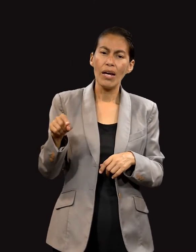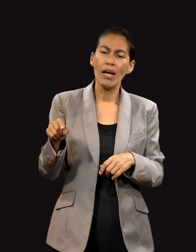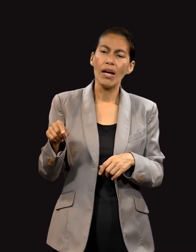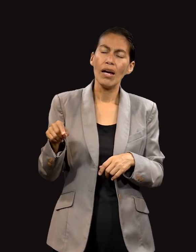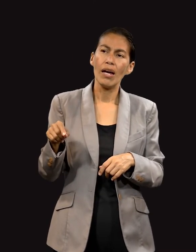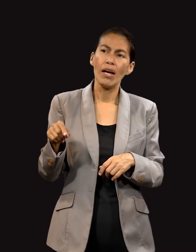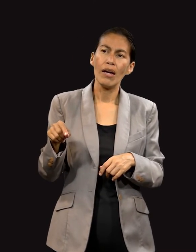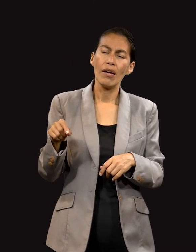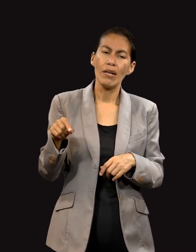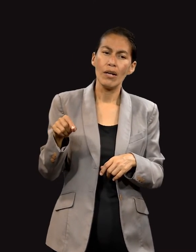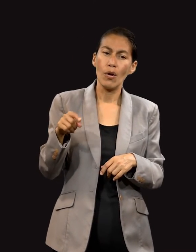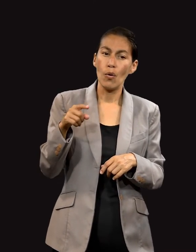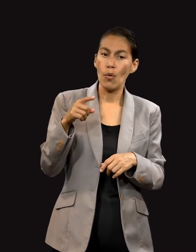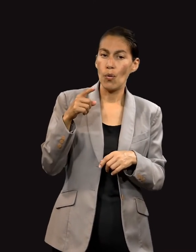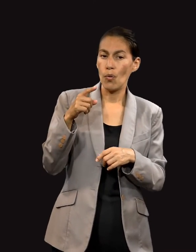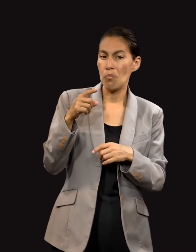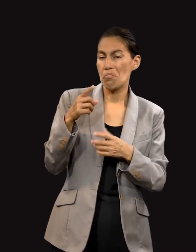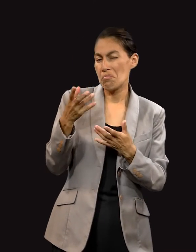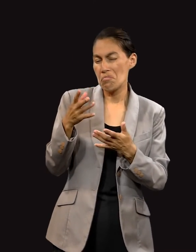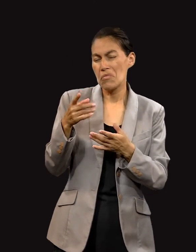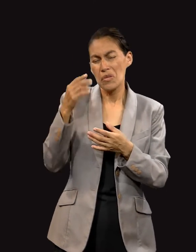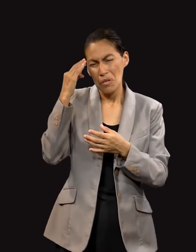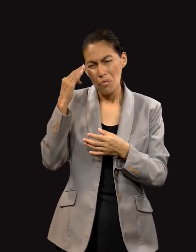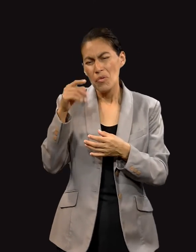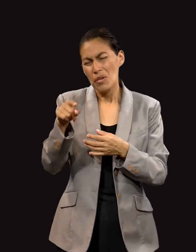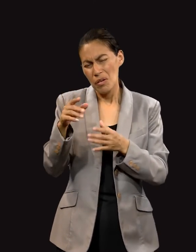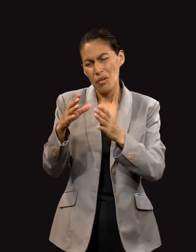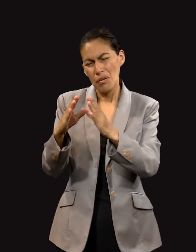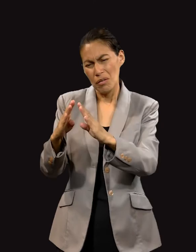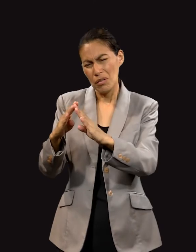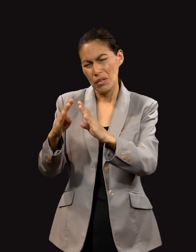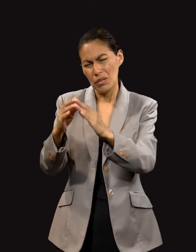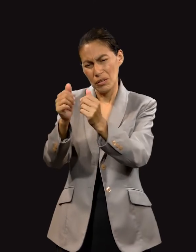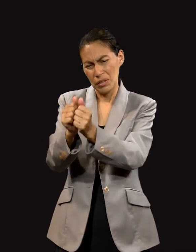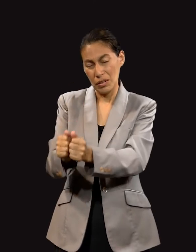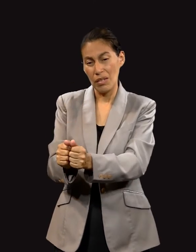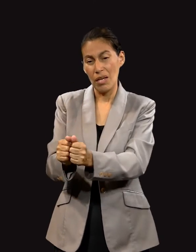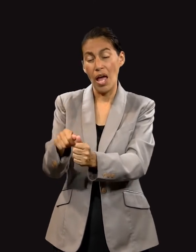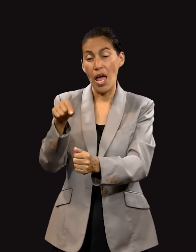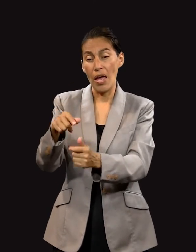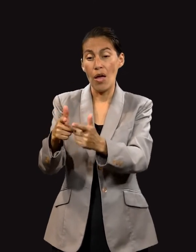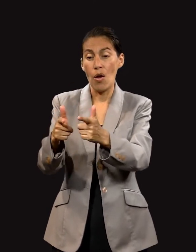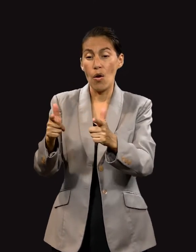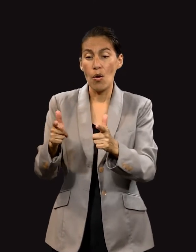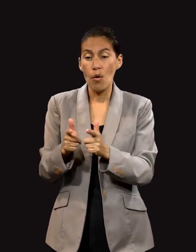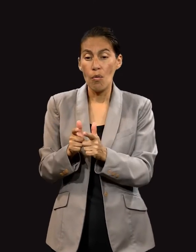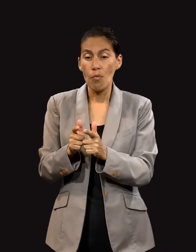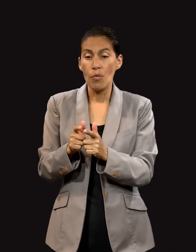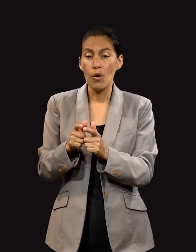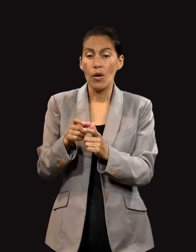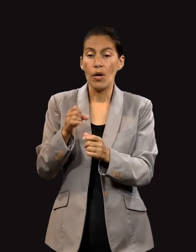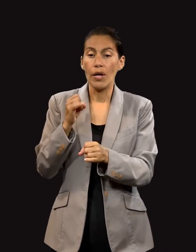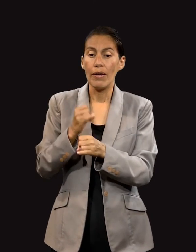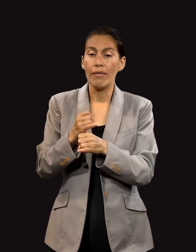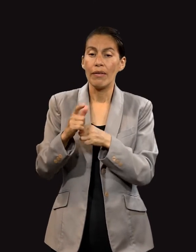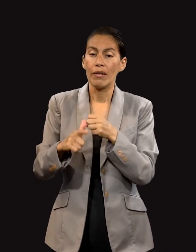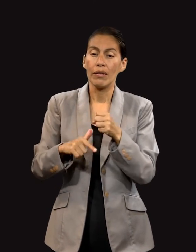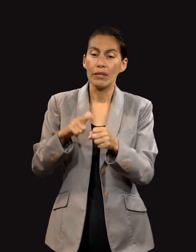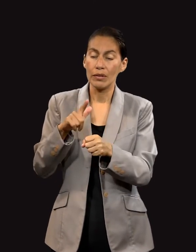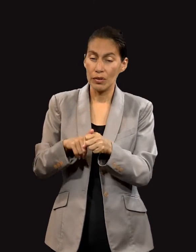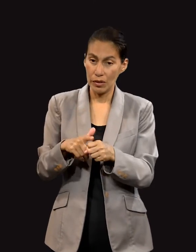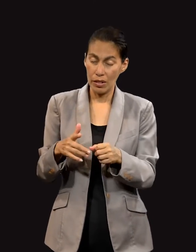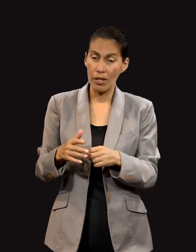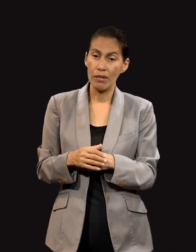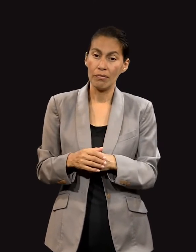de oración. Ella está en un grupo internacional. Y entonces orábamos, orábamos